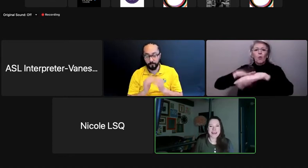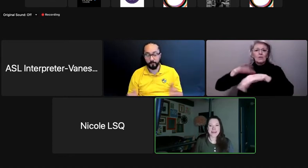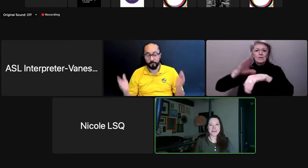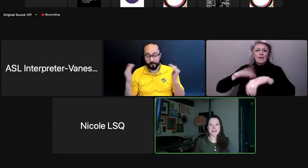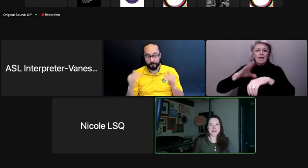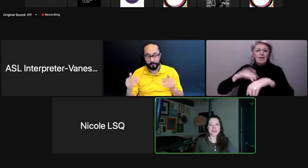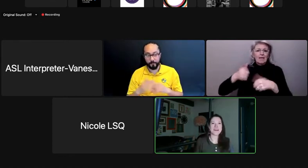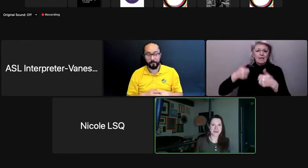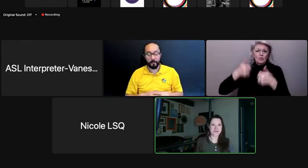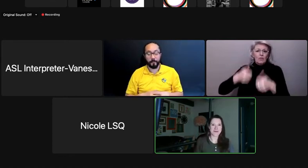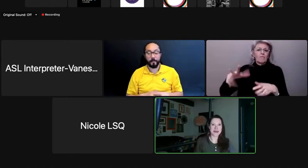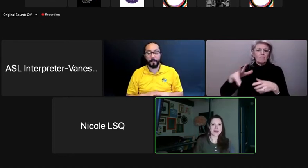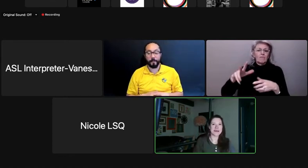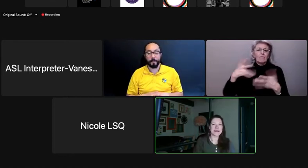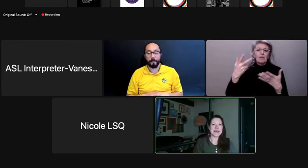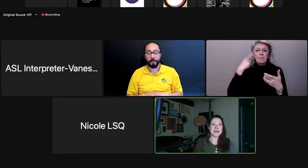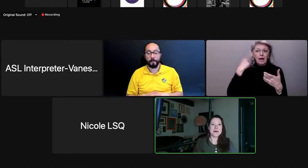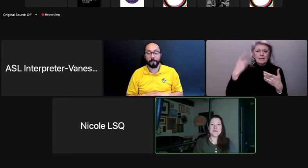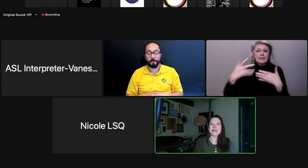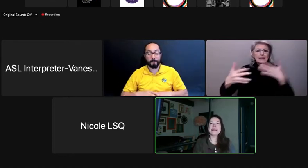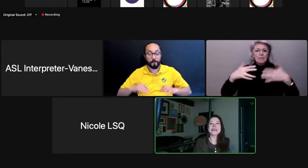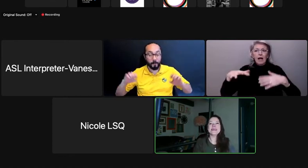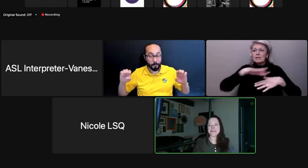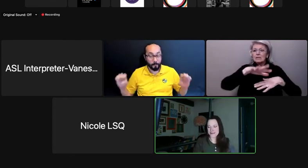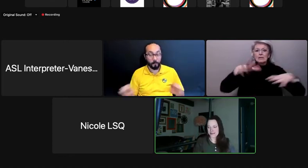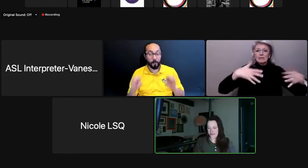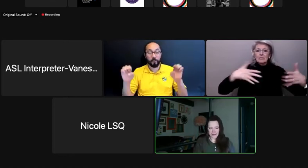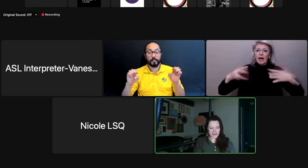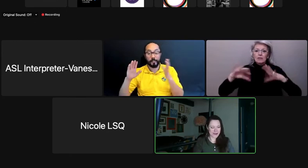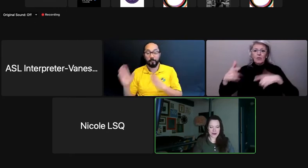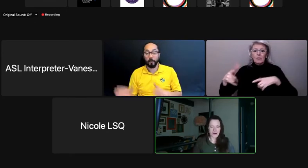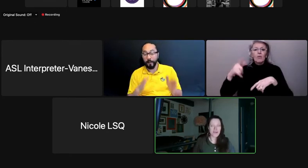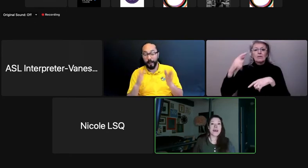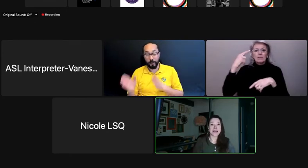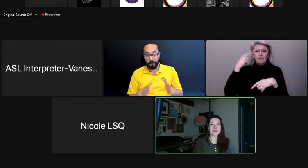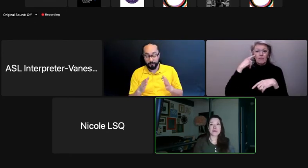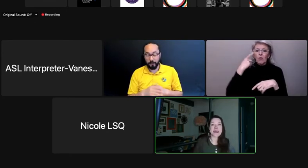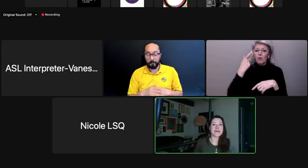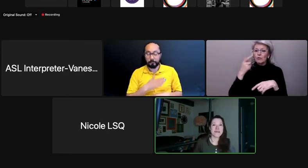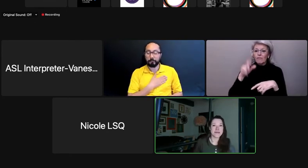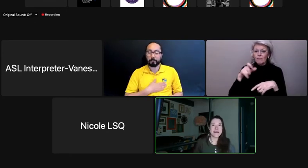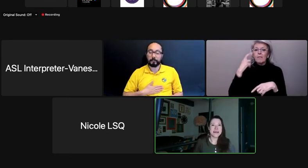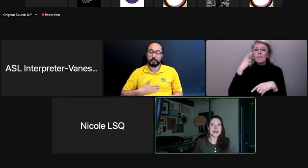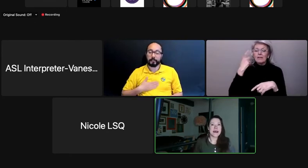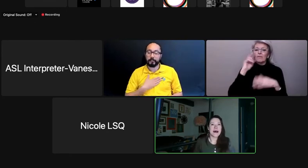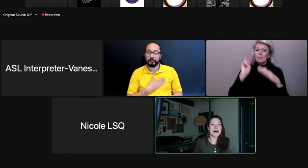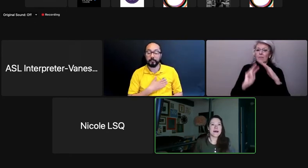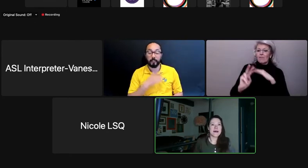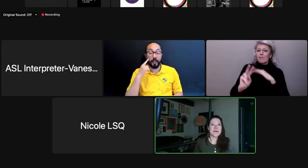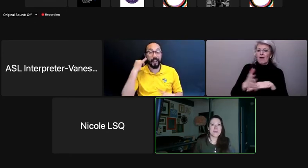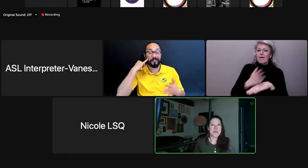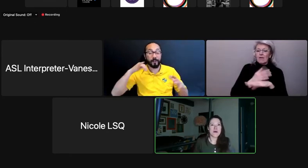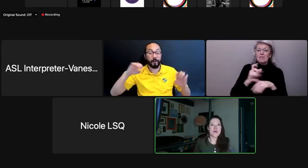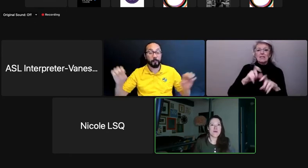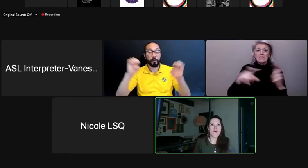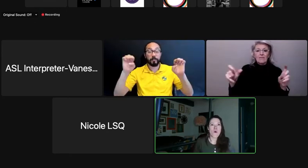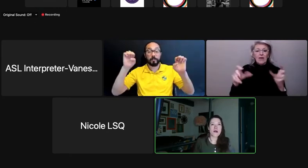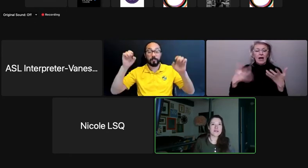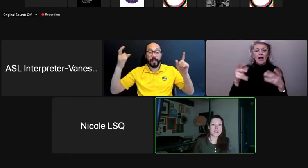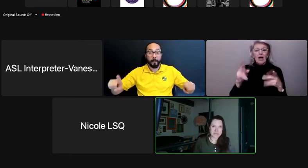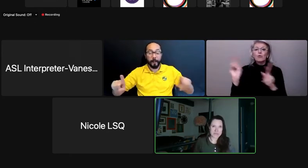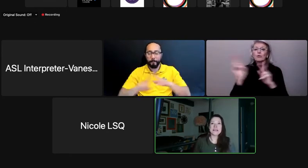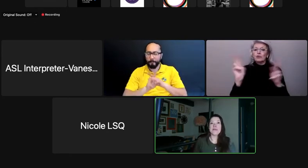fonction de la considération de l'espace une autre considération importante c'est de prévoir les différentes formes d'urgence